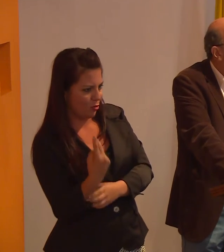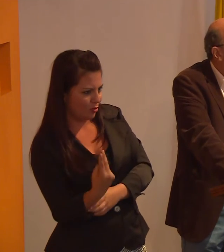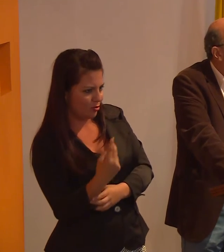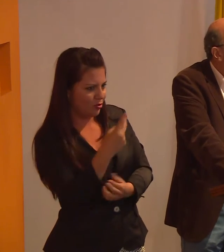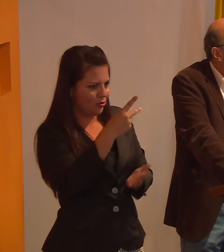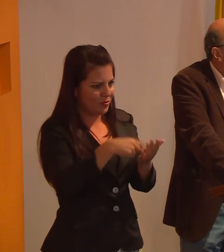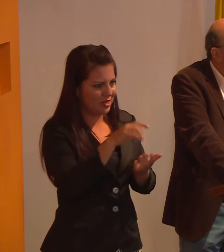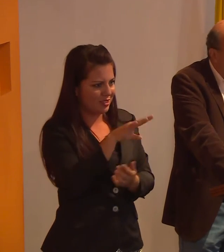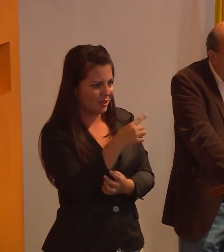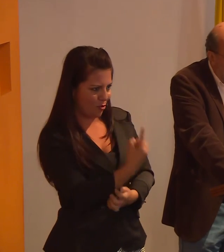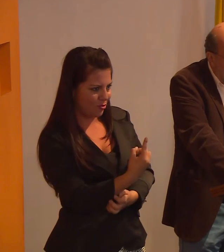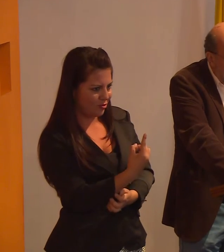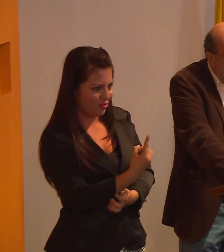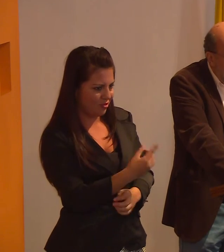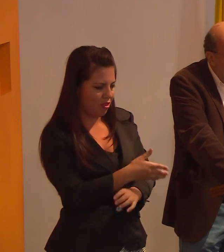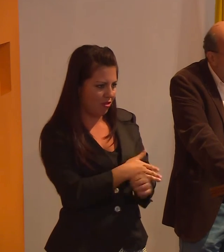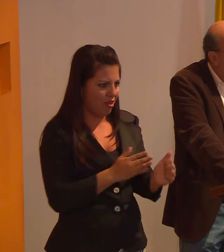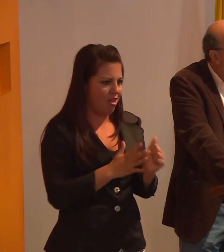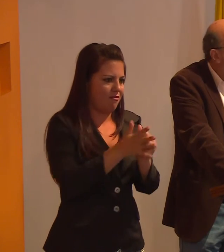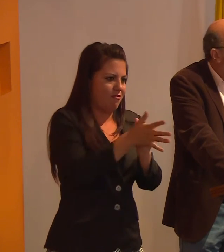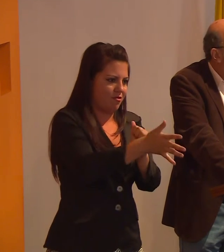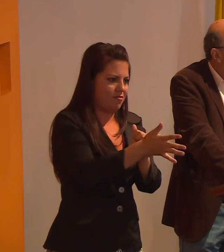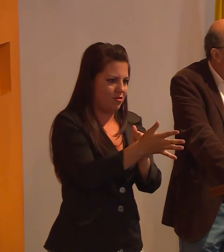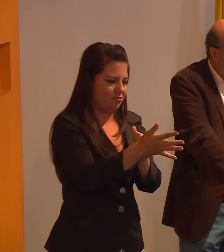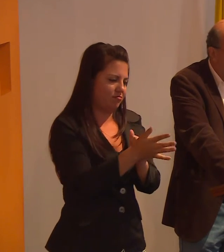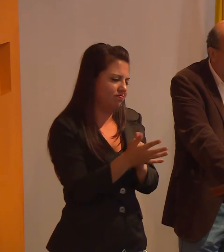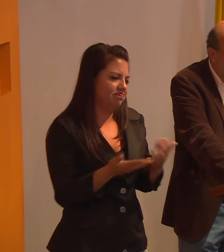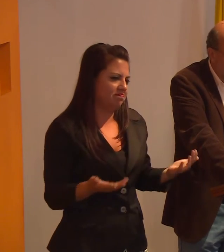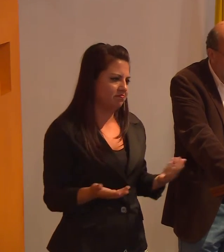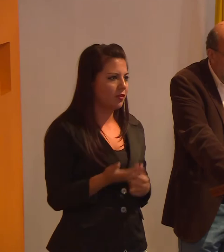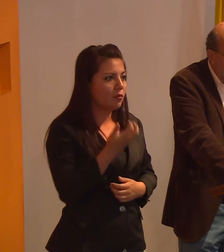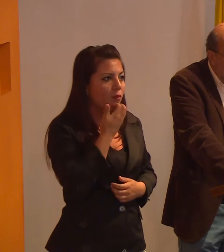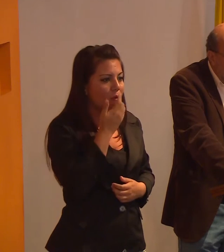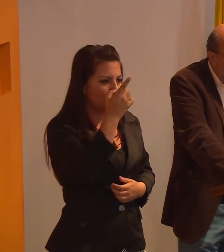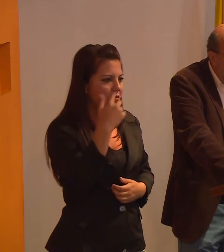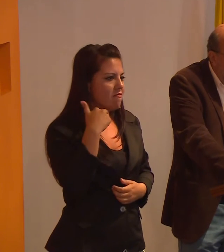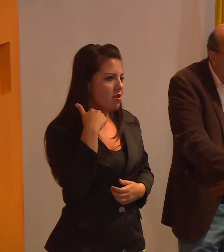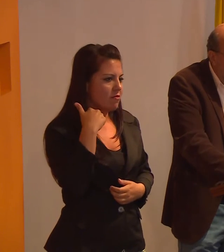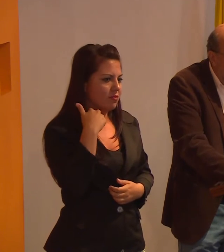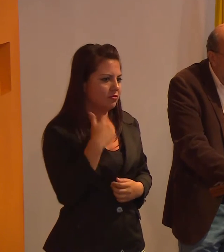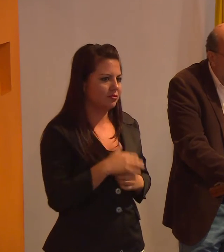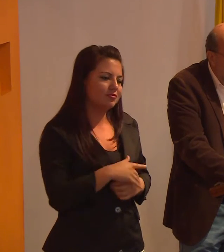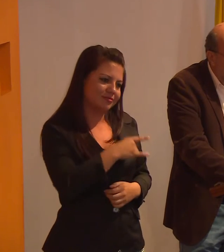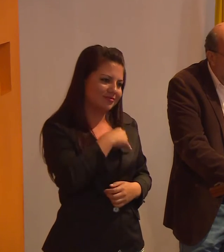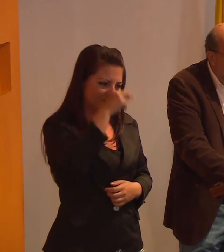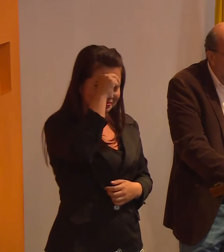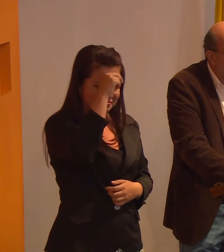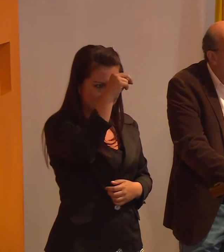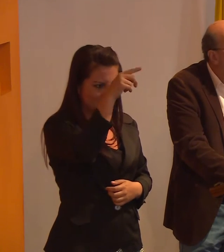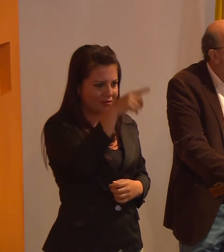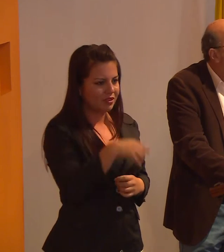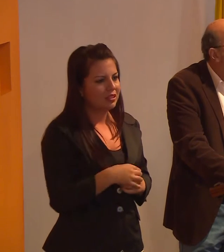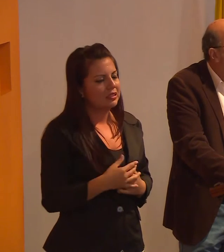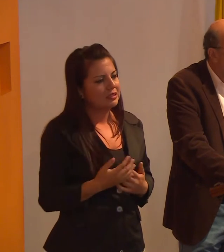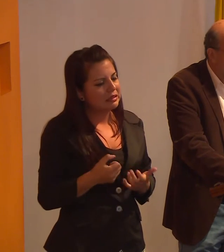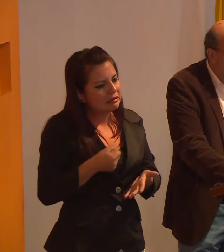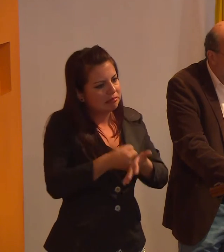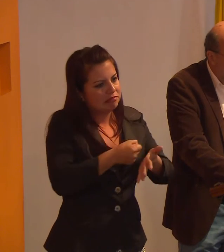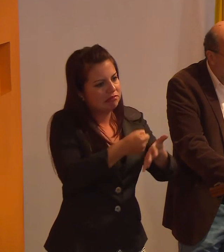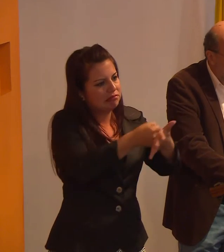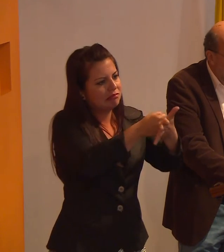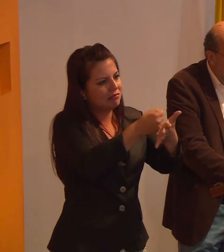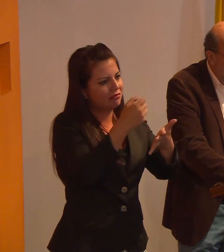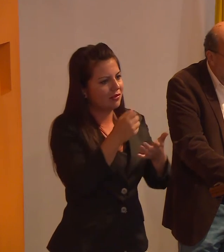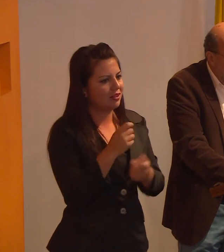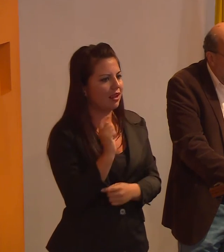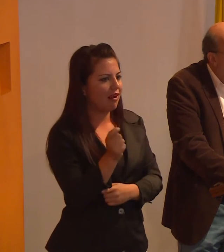2014-2, 2015-1. Para Valmaría, por ejemplo, impulsamos la renovación del crédito